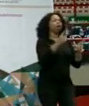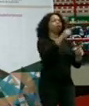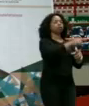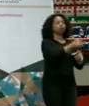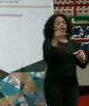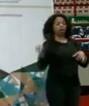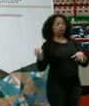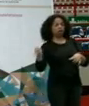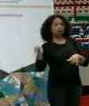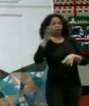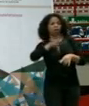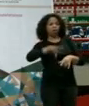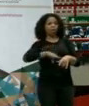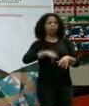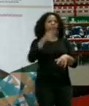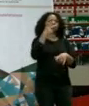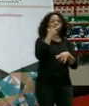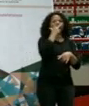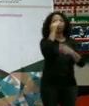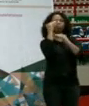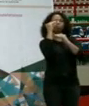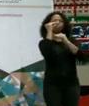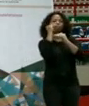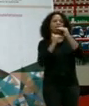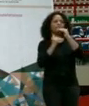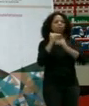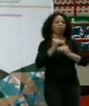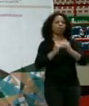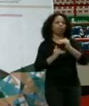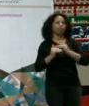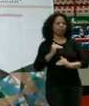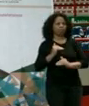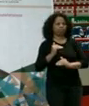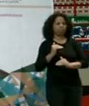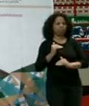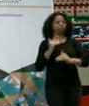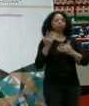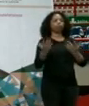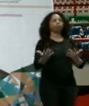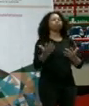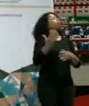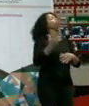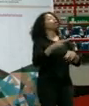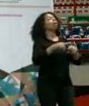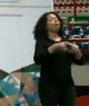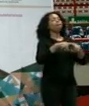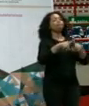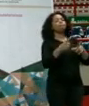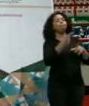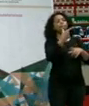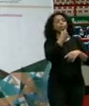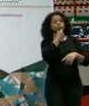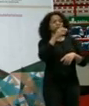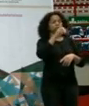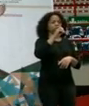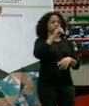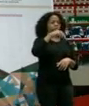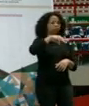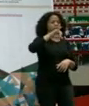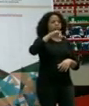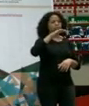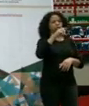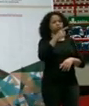relação aos ingleses. Aí agora olha a situação de Dom João. Dom João não pode romper o comércio